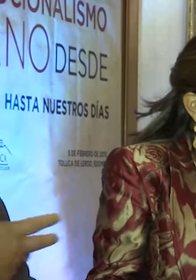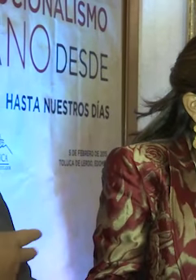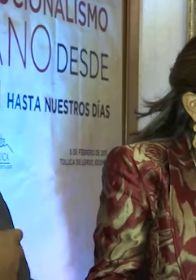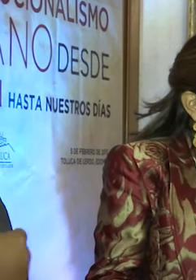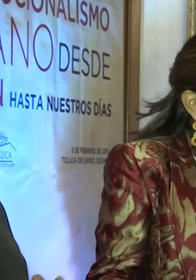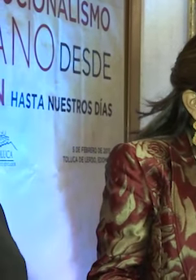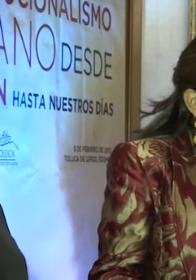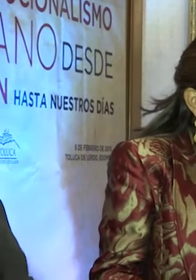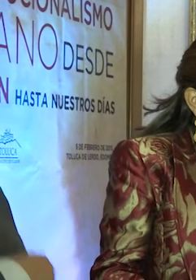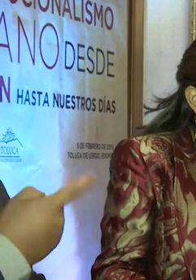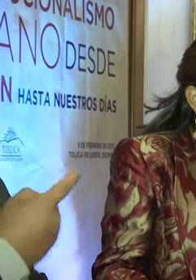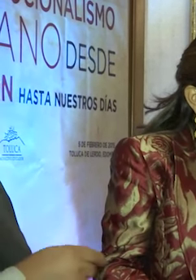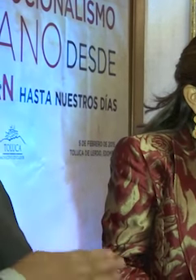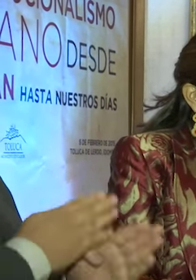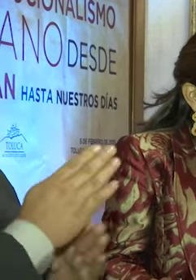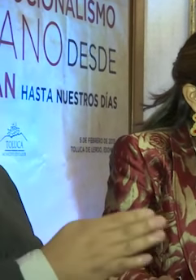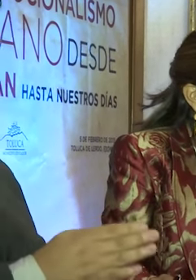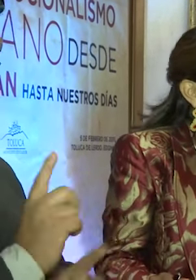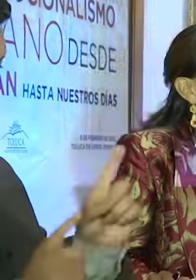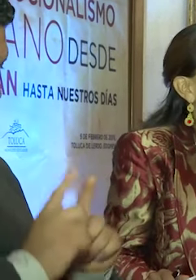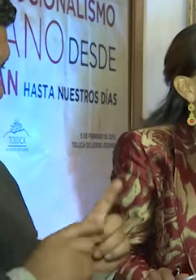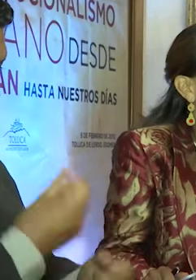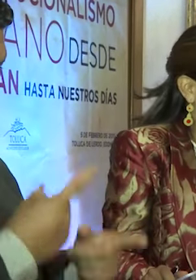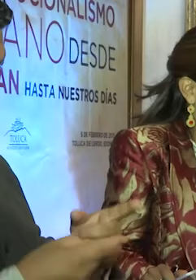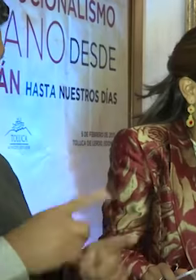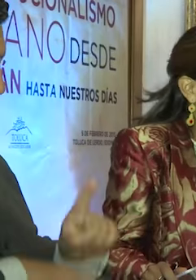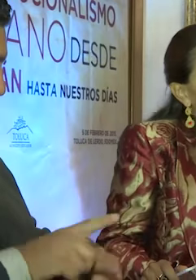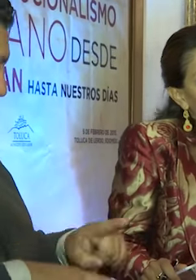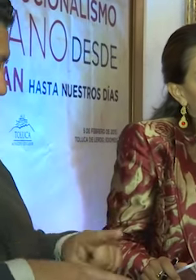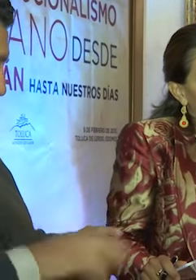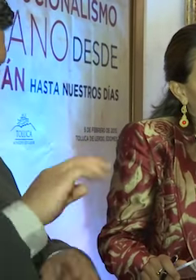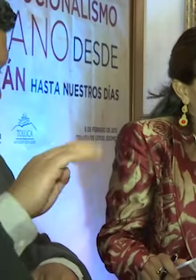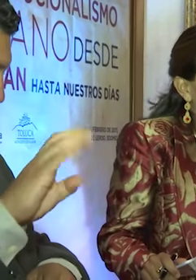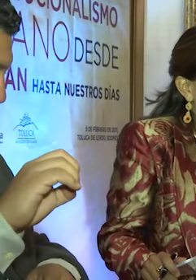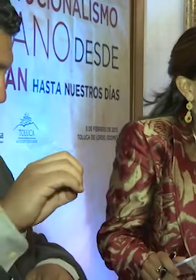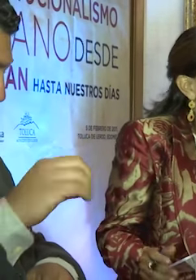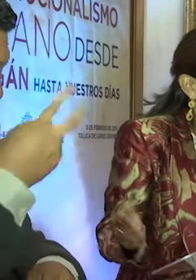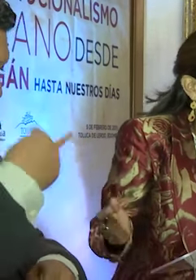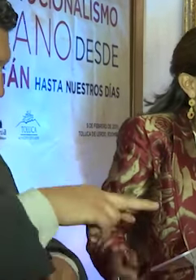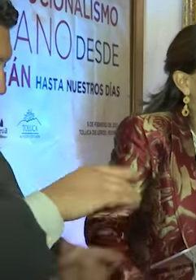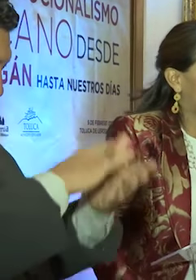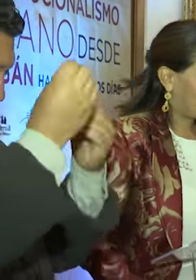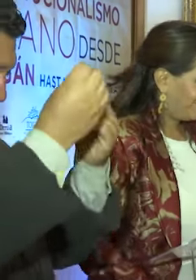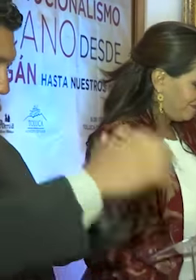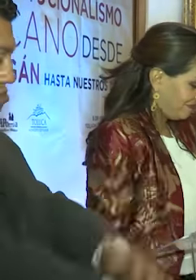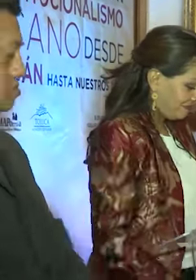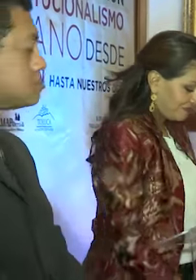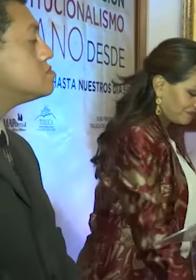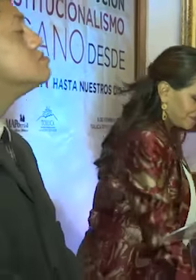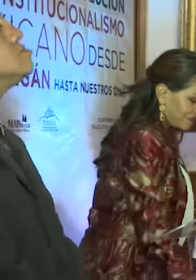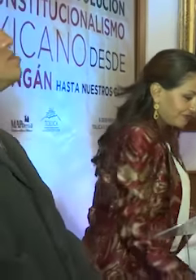constitucionalismo mexicano, porque de ese rumbo, sin duda alguna, dependerá el rumbo y destino de nuestro país. Muchísimas gracias.